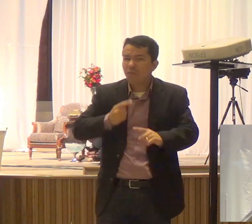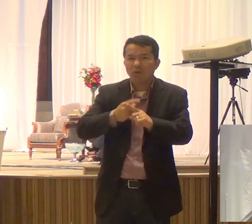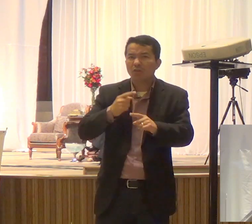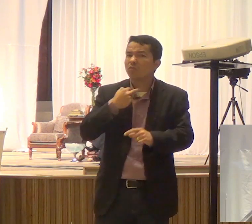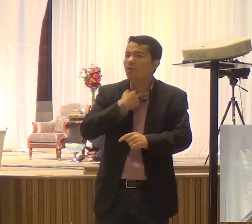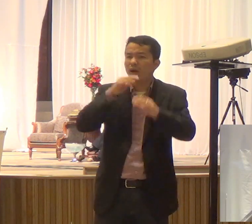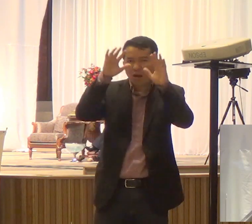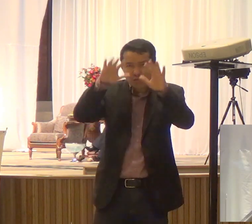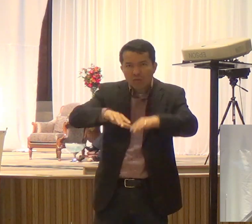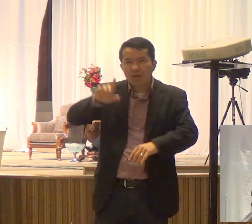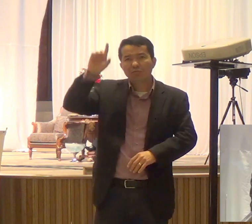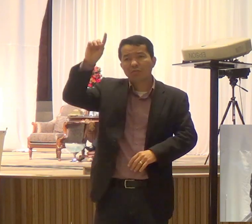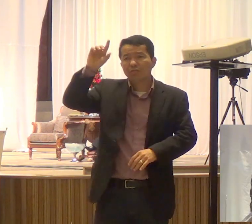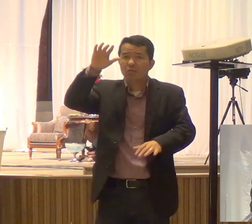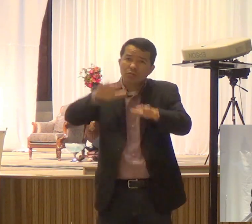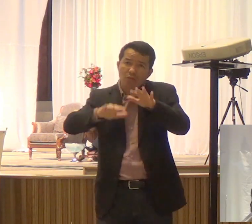talvez esteja aqui hoje à noite